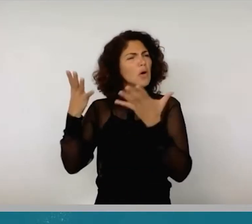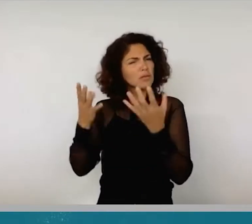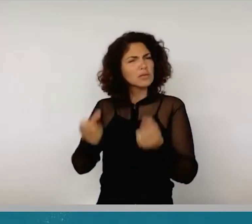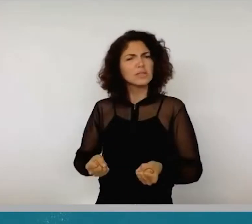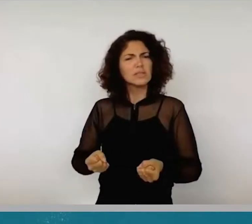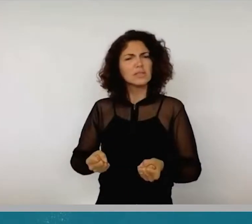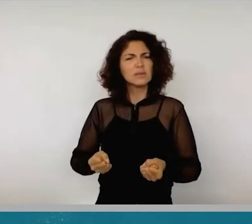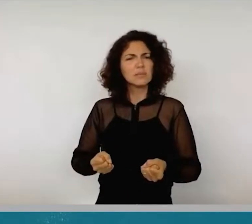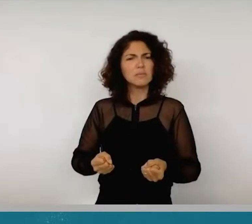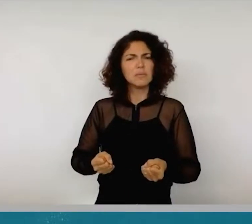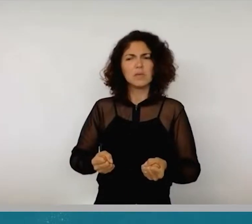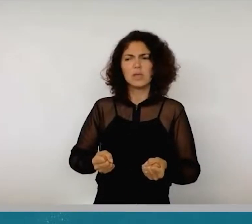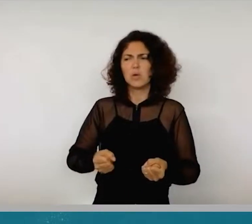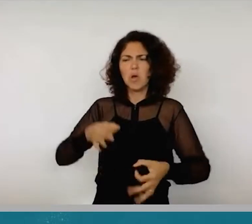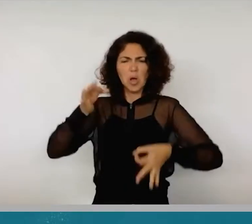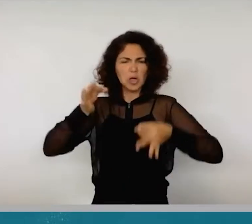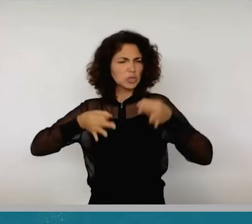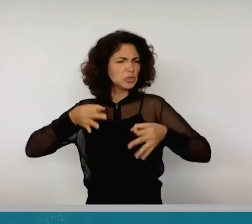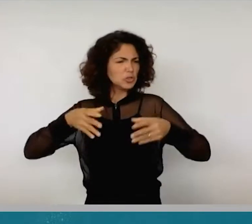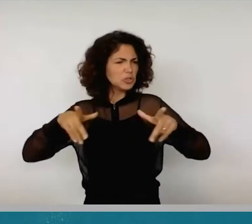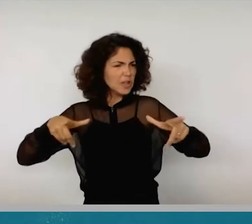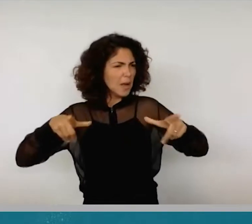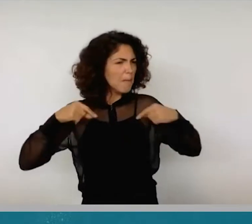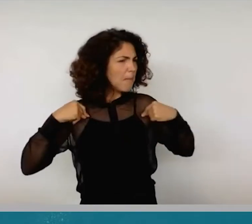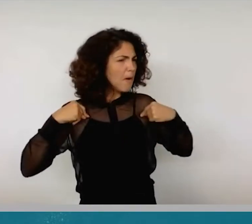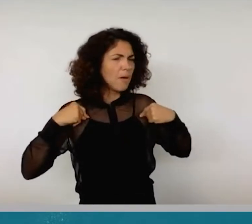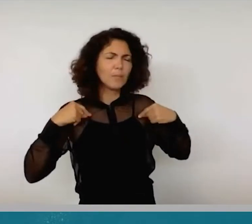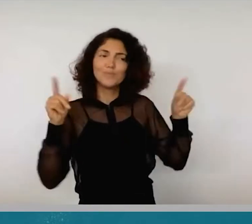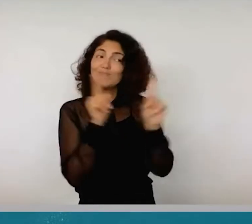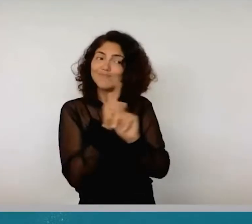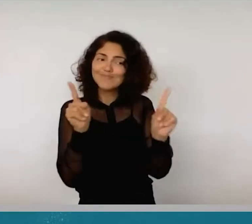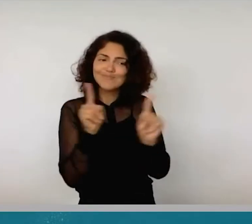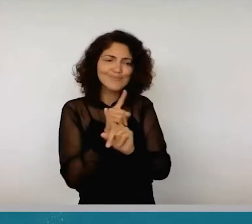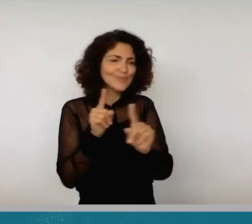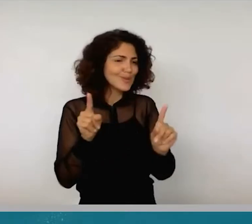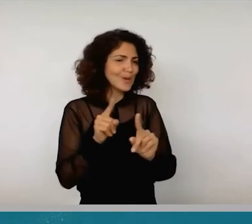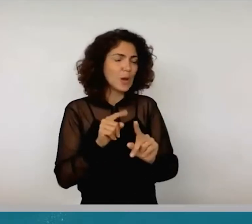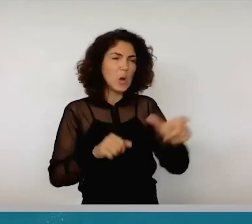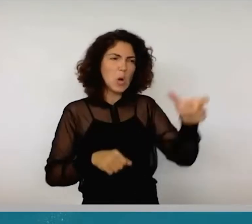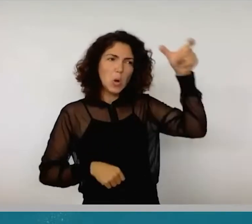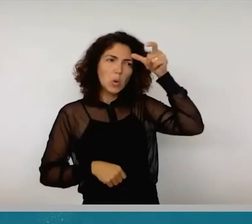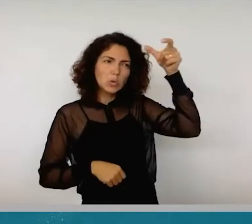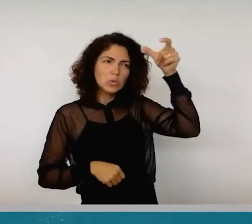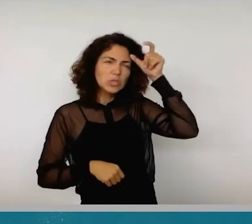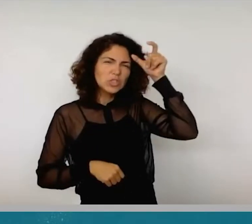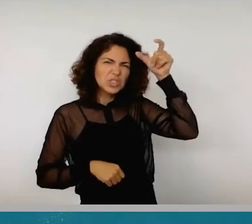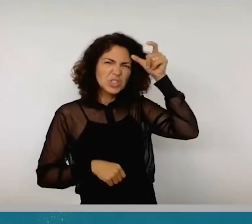resistais ao perverso, mas a qualquer que te ferir na face direita,